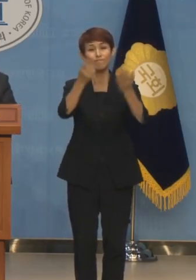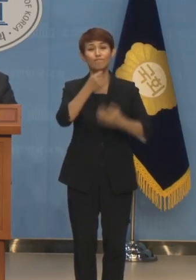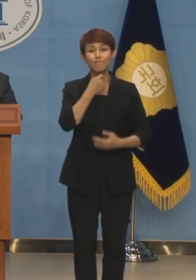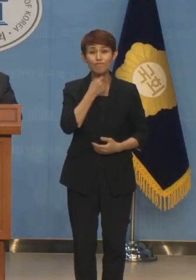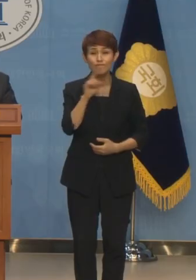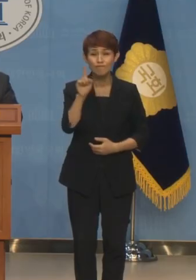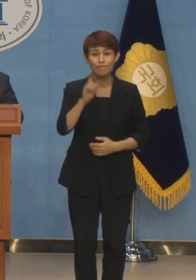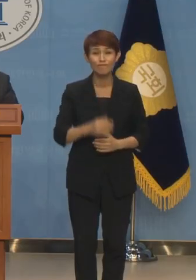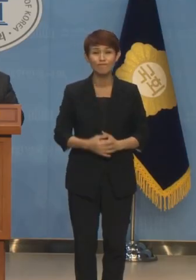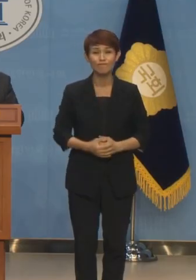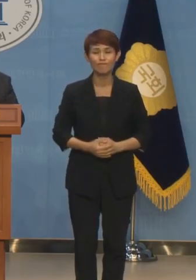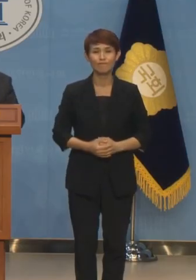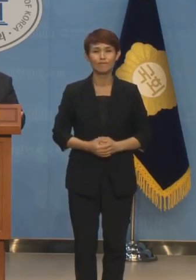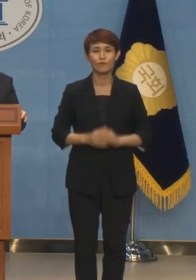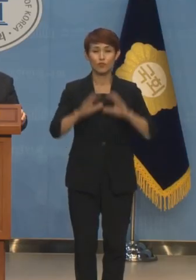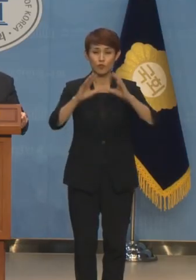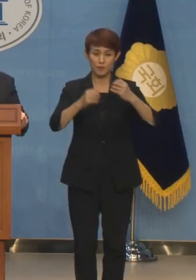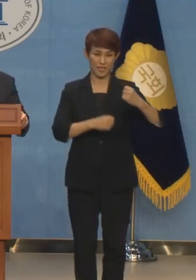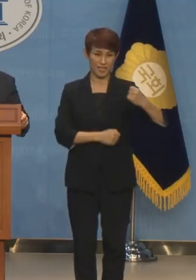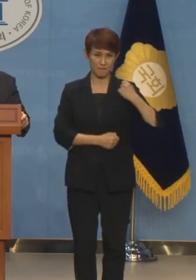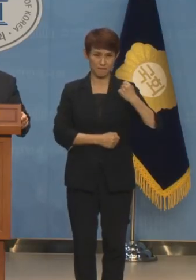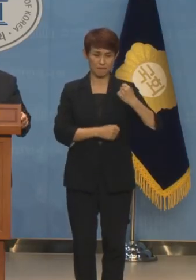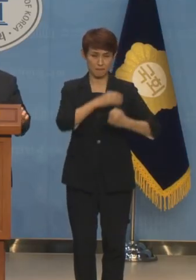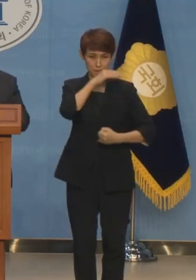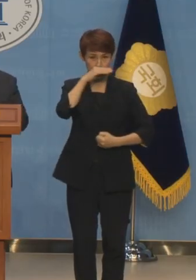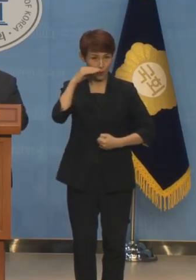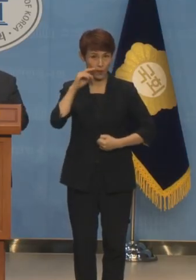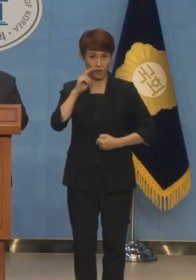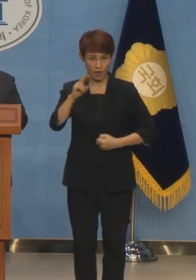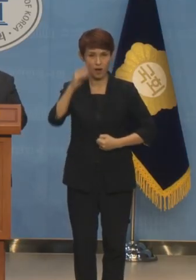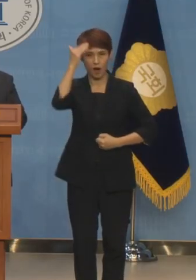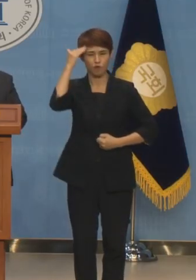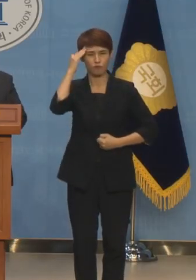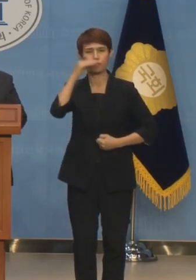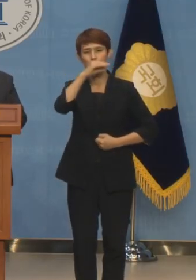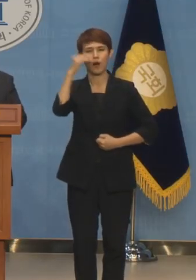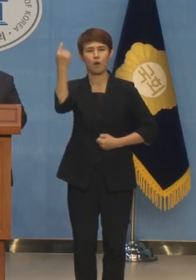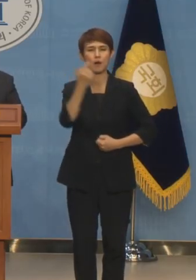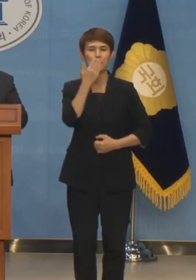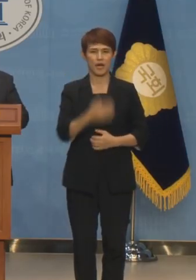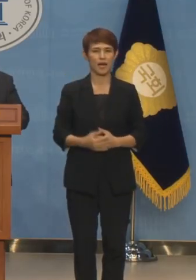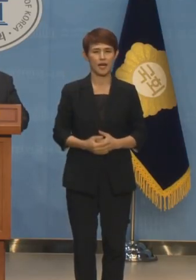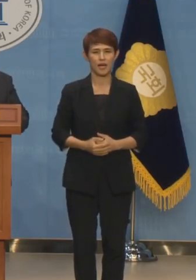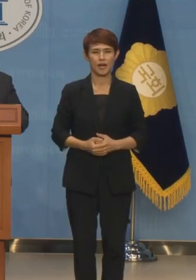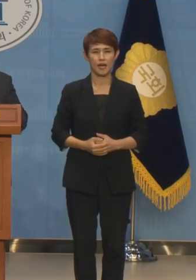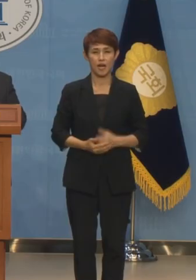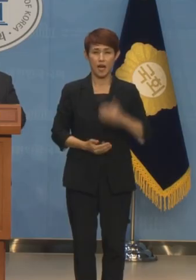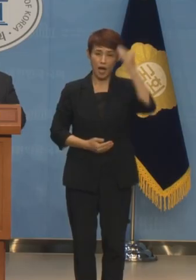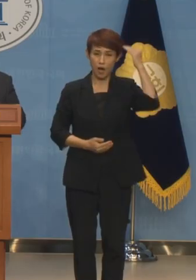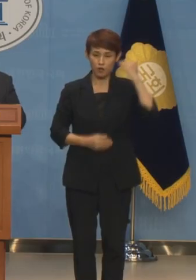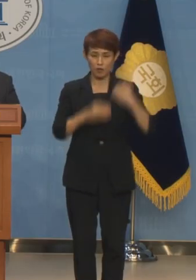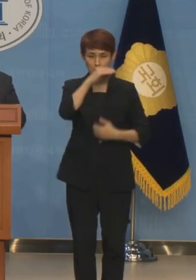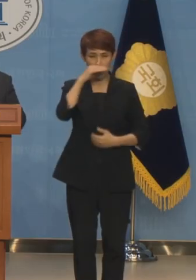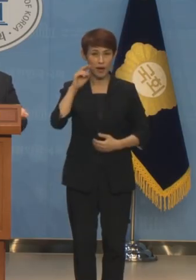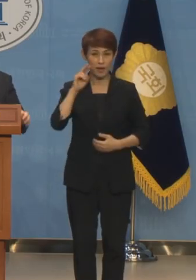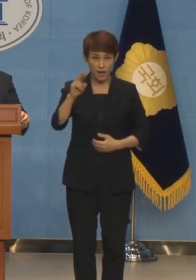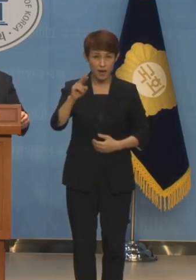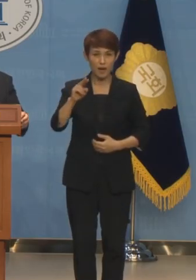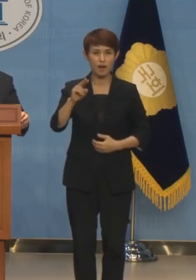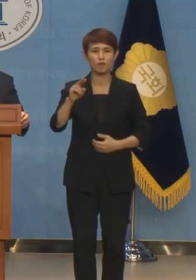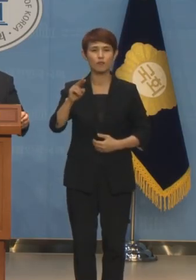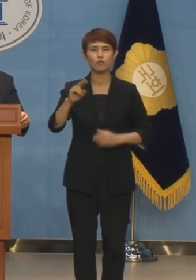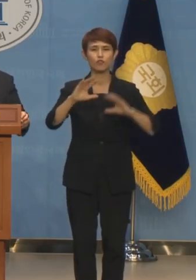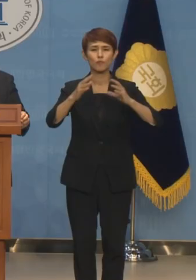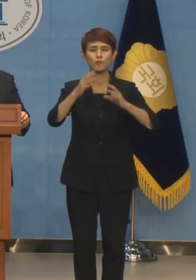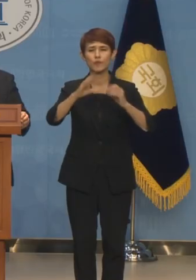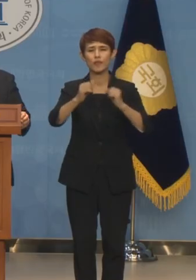말씀드리겠습니다. 국민의힘이 바로 서야 대한민국이 바로 서고 대한민국이 바로 서야